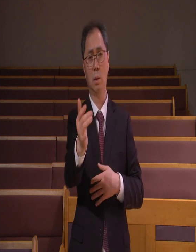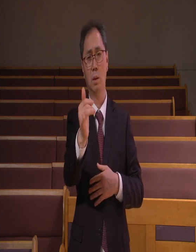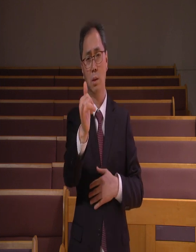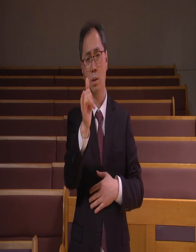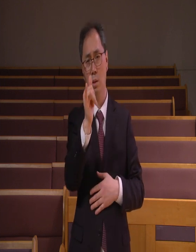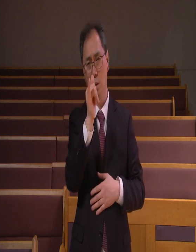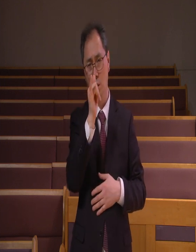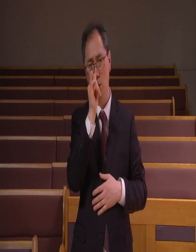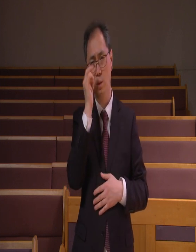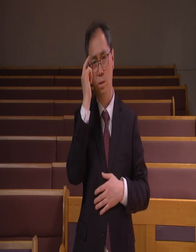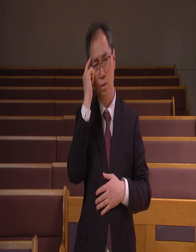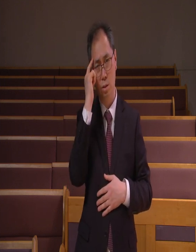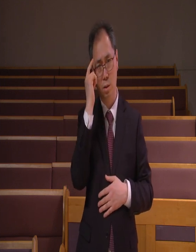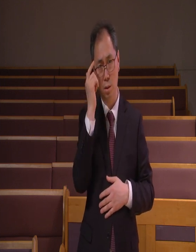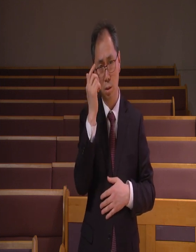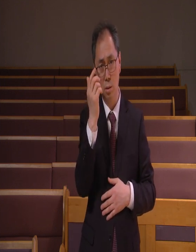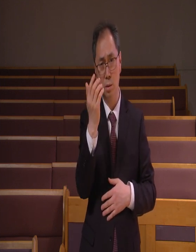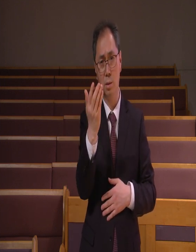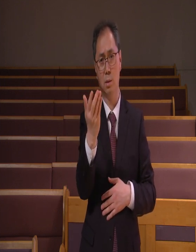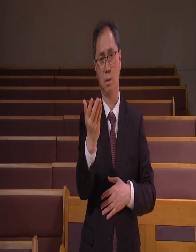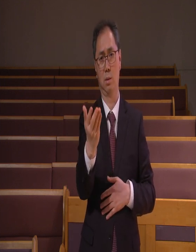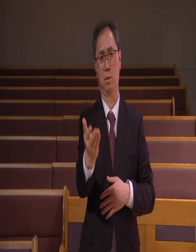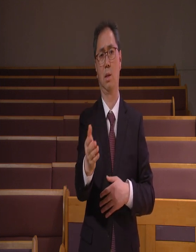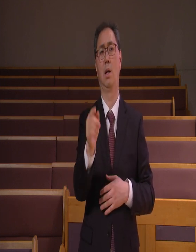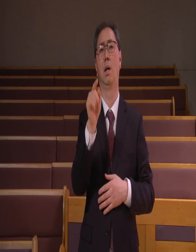거기 너